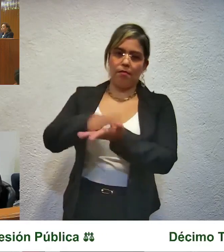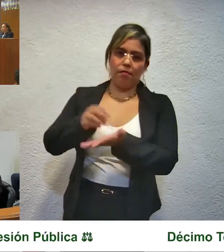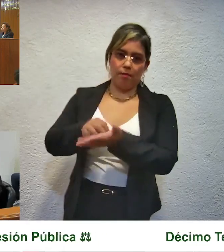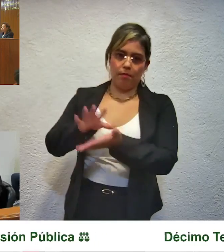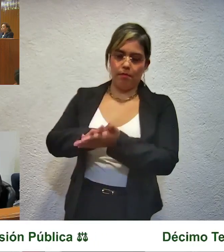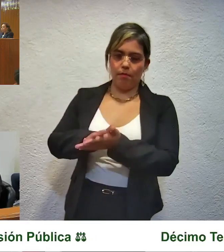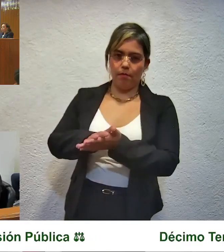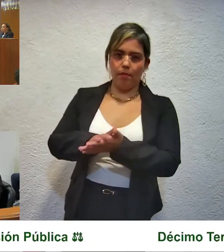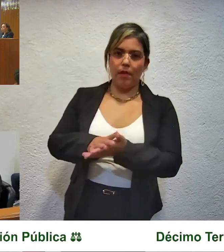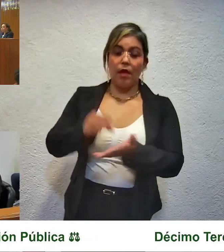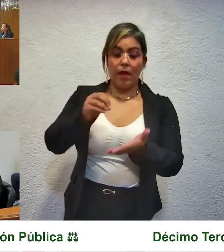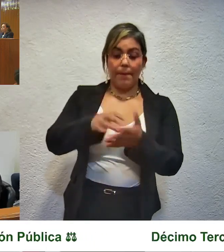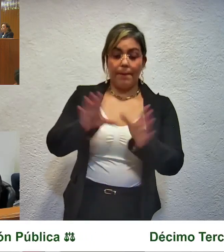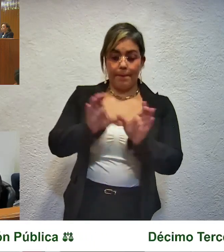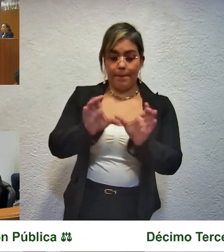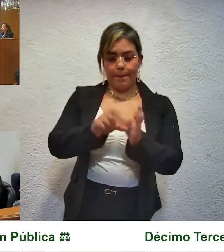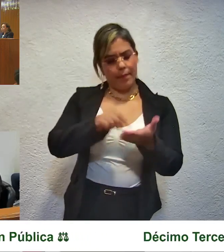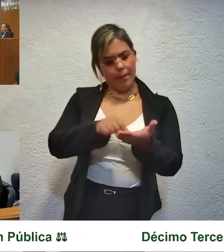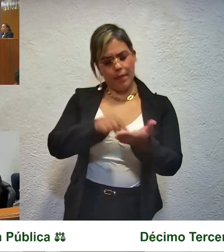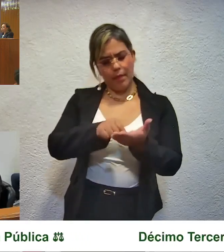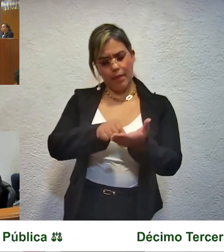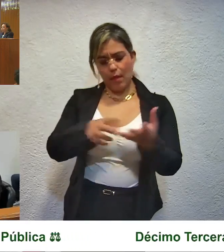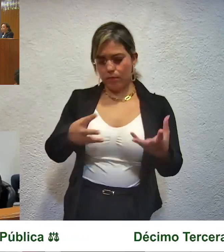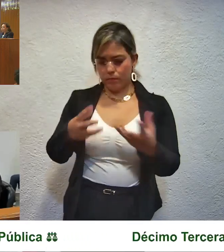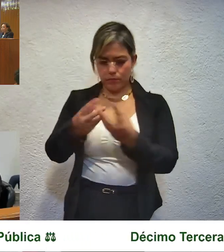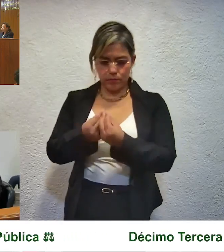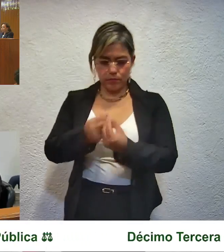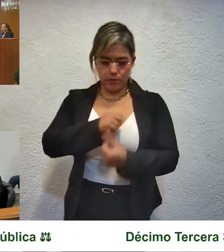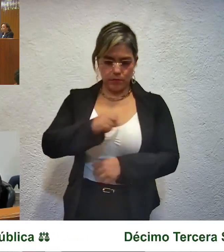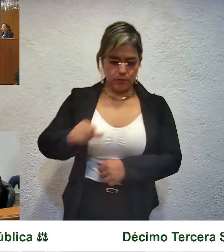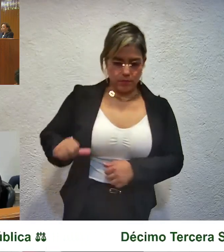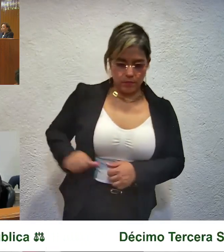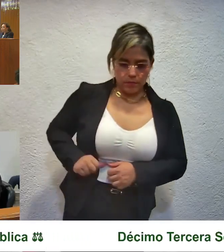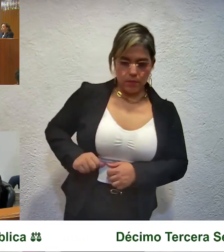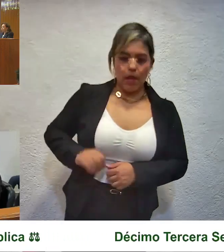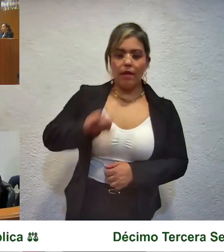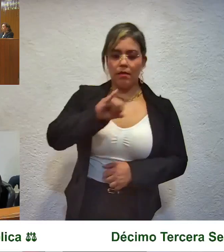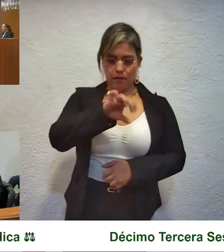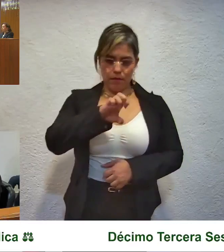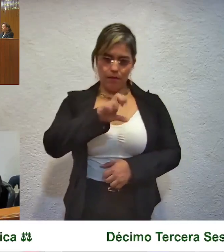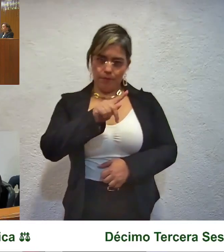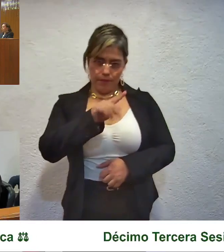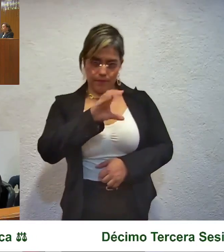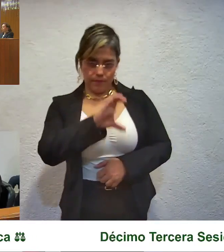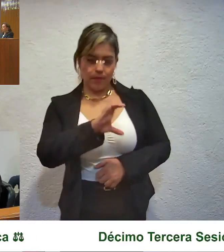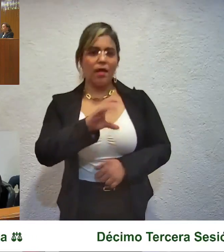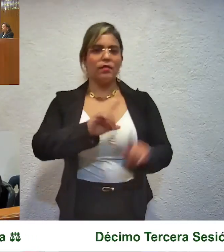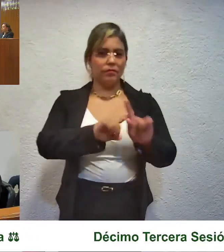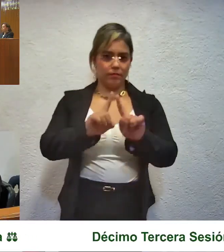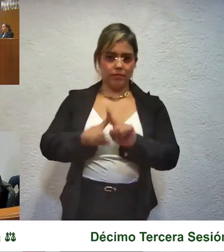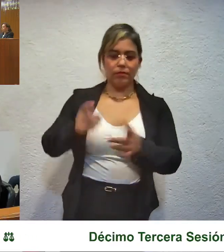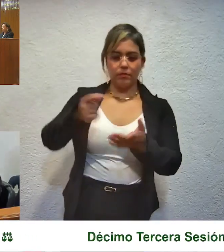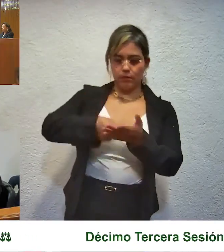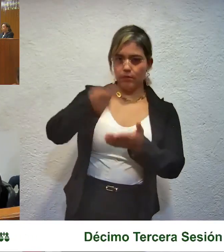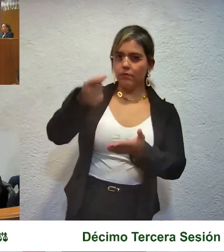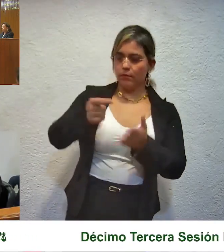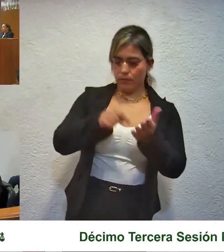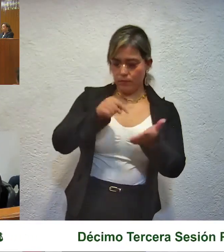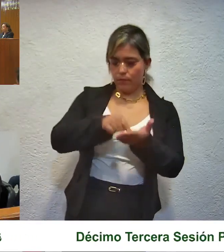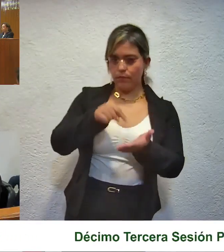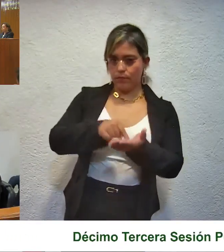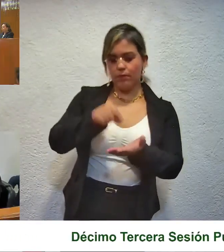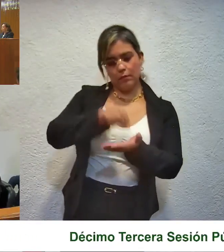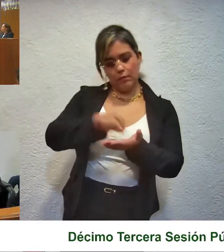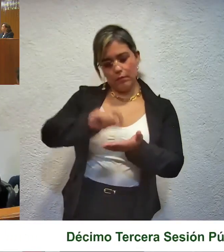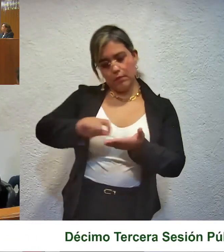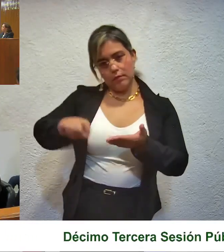La convocatoria fue diseñada de manera conjunta entre el ayuntamiento y el Instituto Electoral, como se ordenó en la sentencia. Es de destacar que